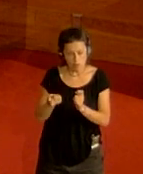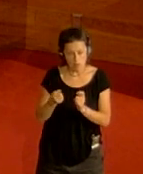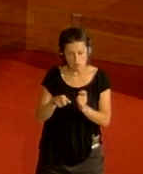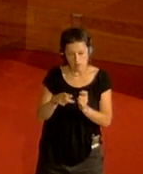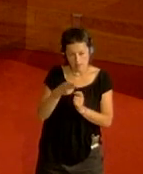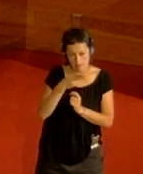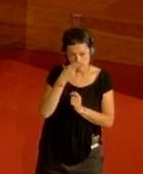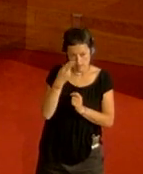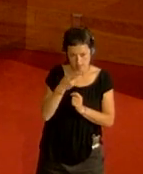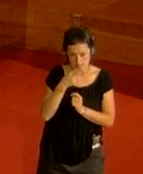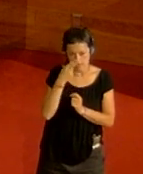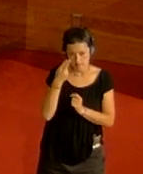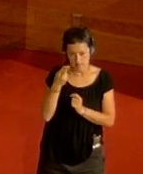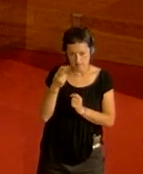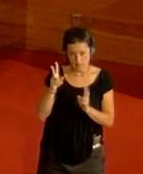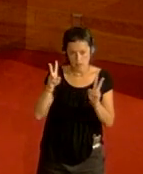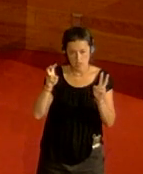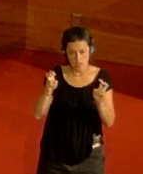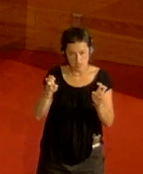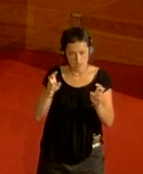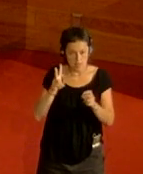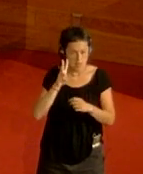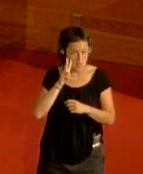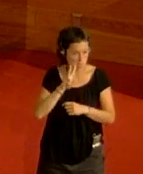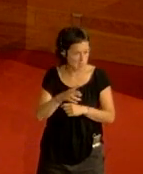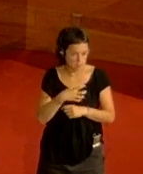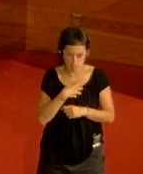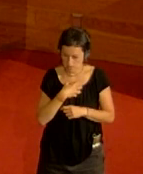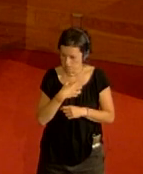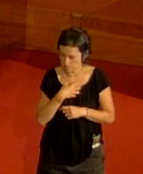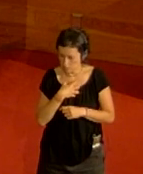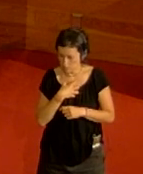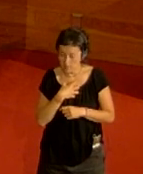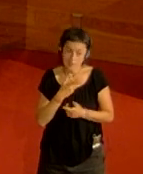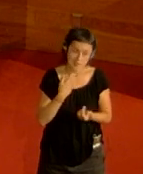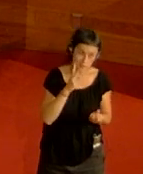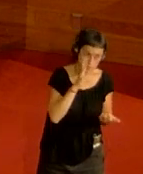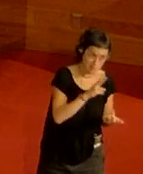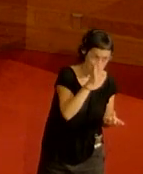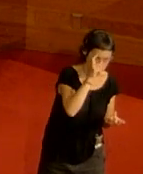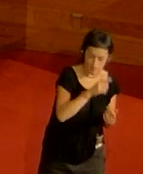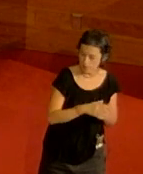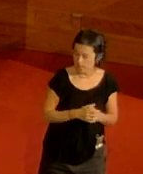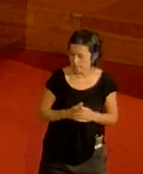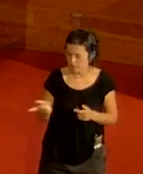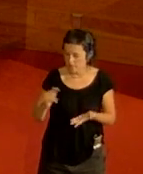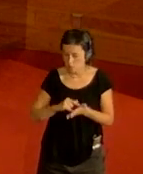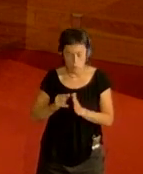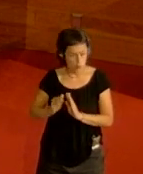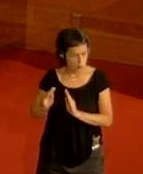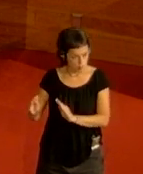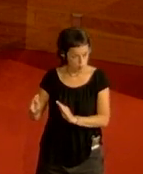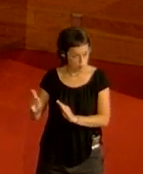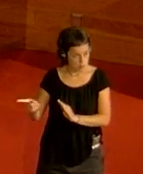sobre sobre esta invisibilización eh Y esta visibilización del ente en el proyecto what you get el